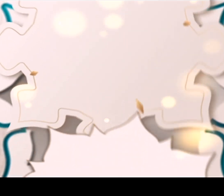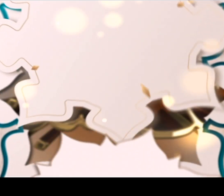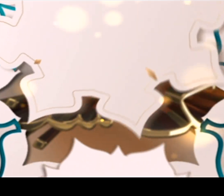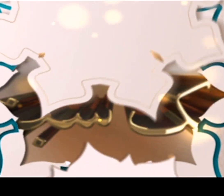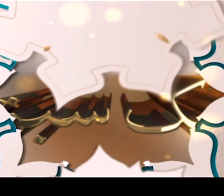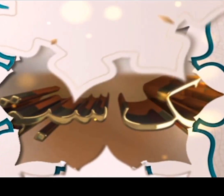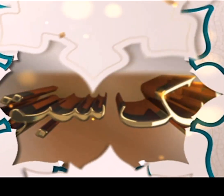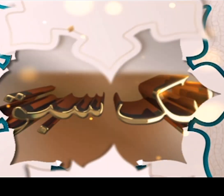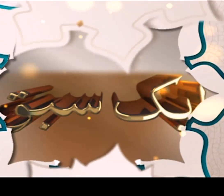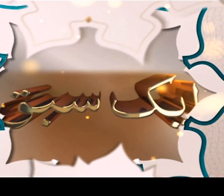واقعات سے،